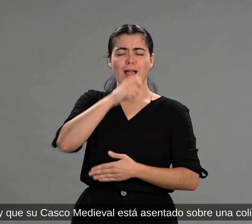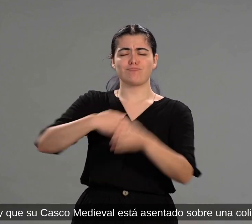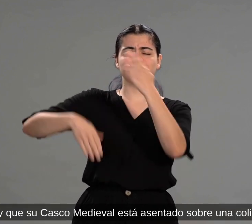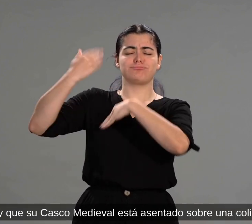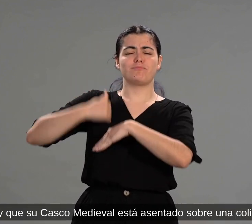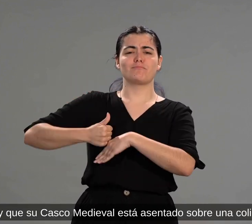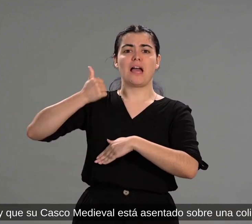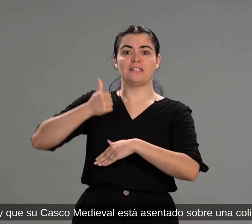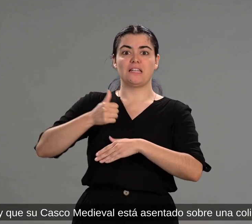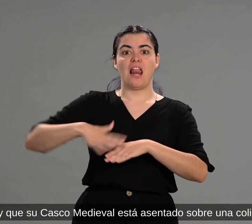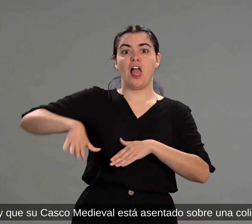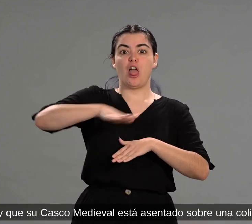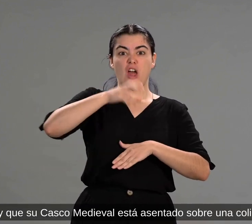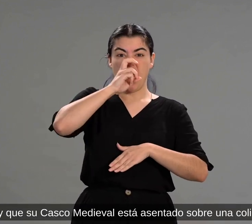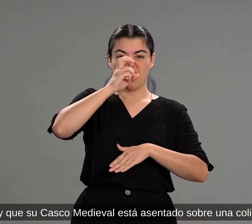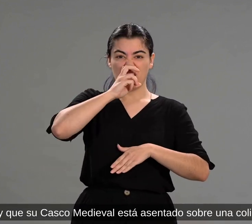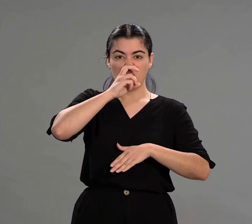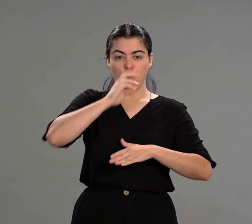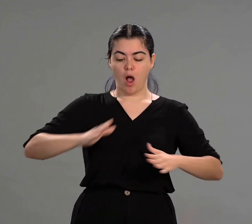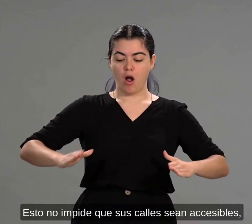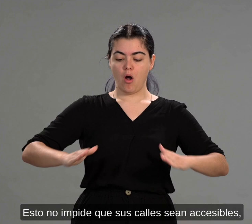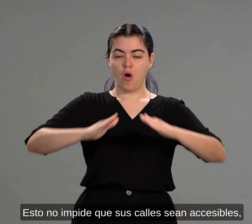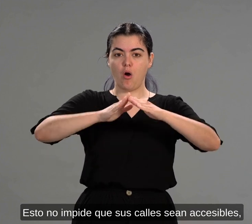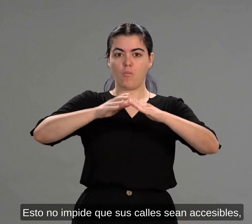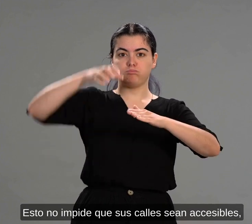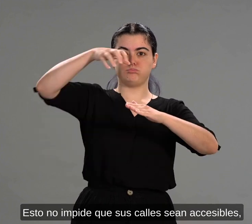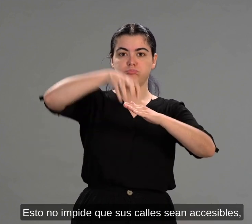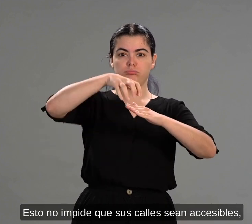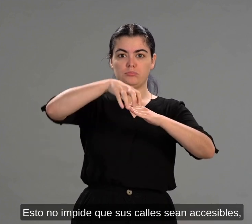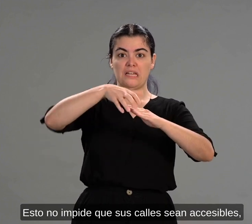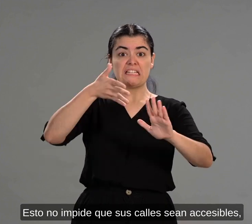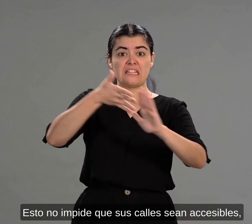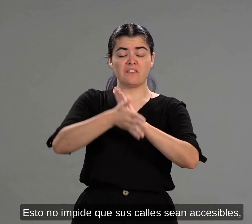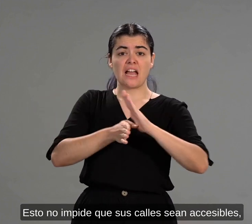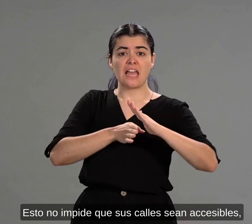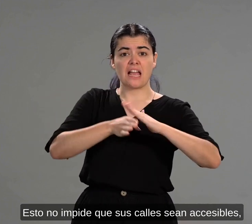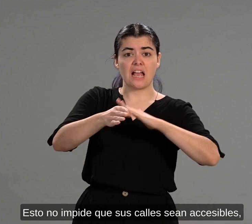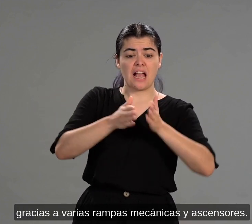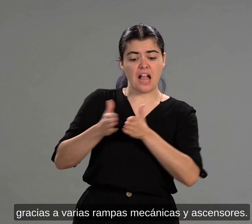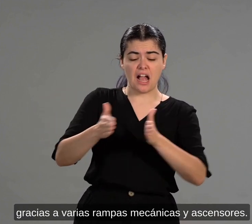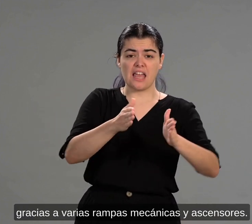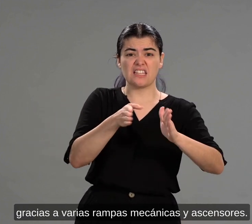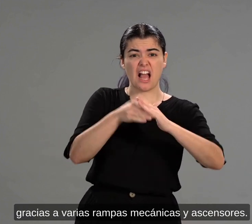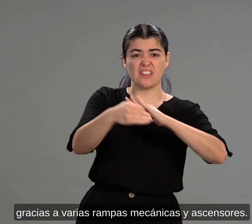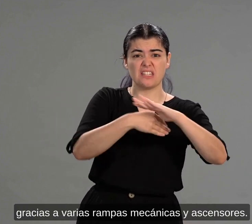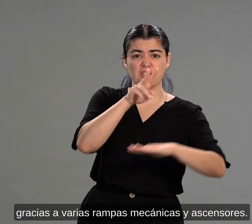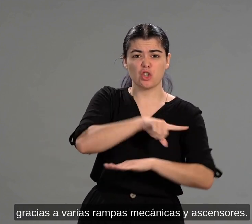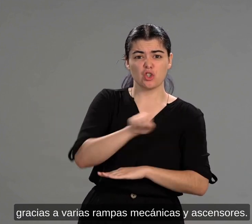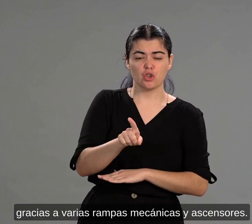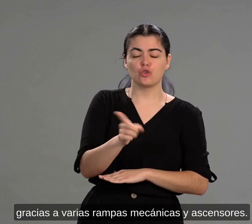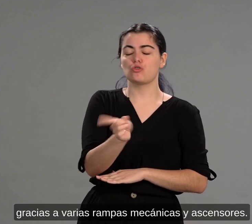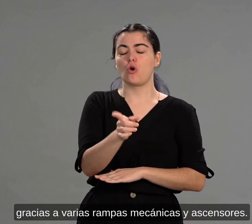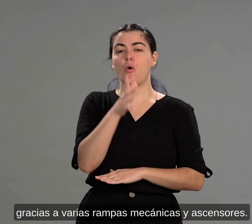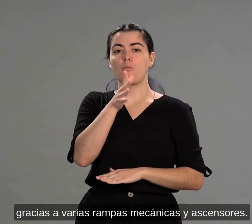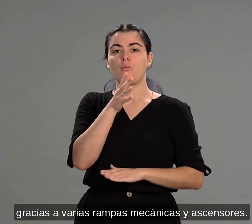está asentado sobre una colina. Esto no impide que sus calles sean accesibles gracias a varias rampas mecánicas y ascensores.